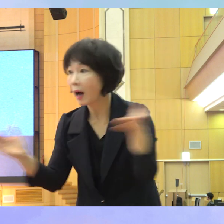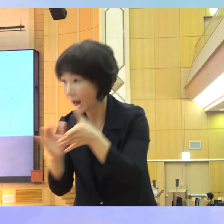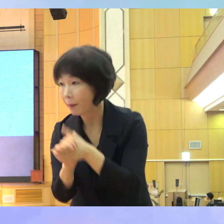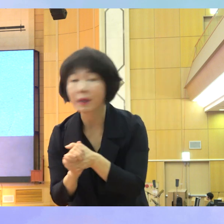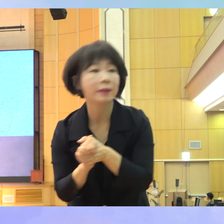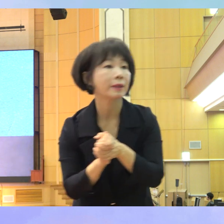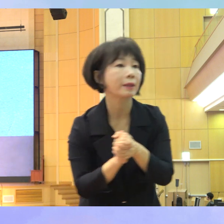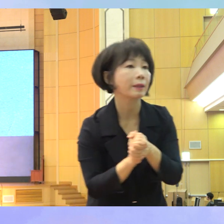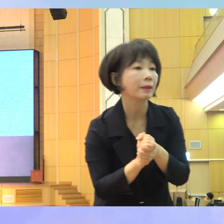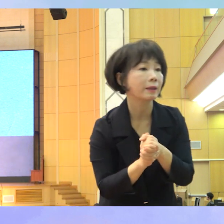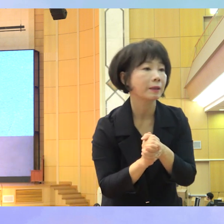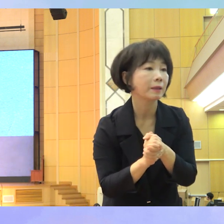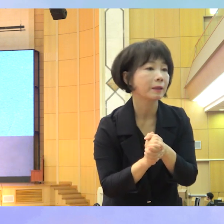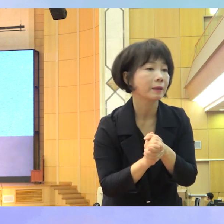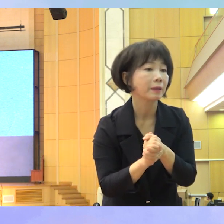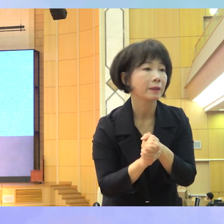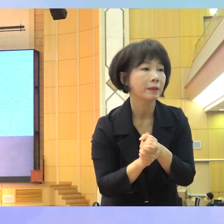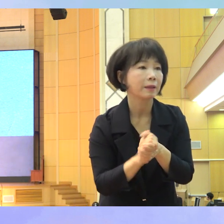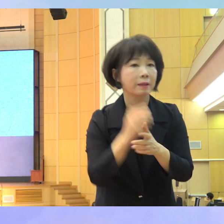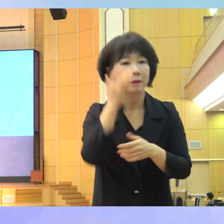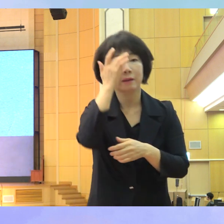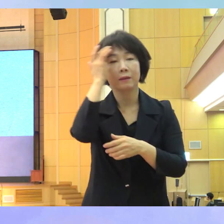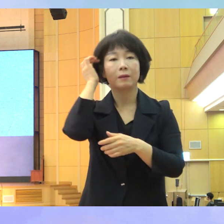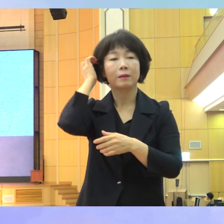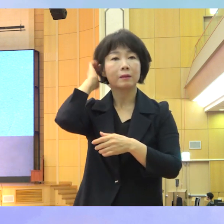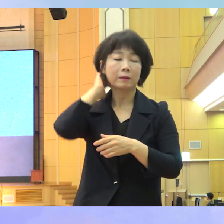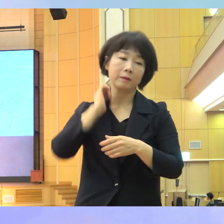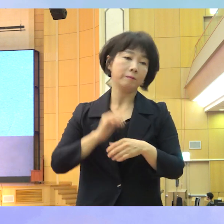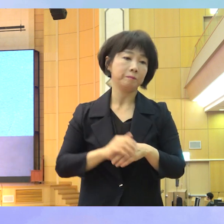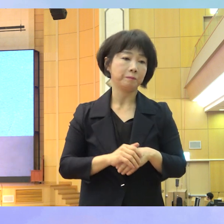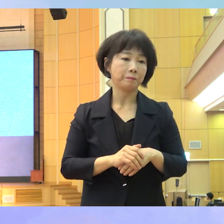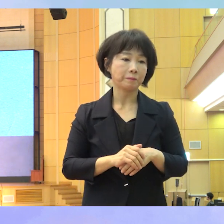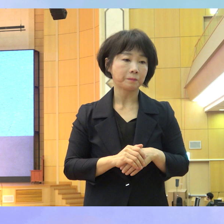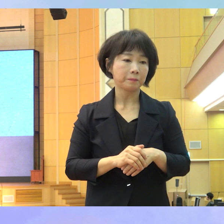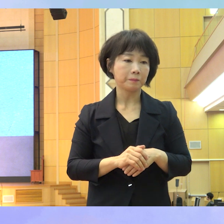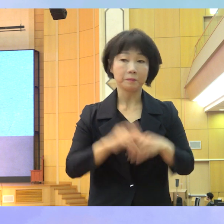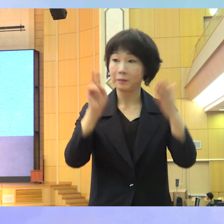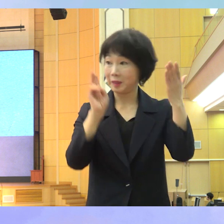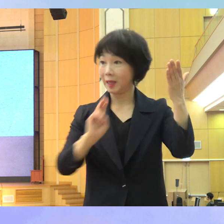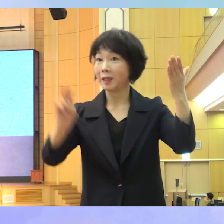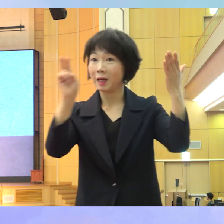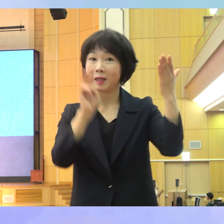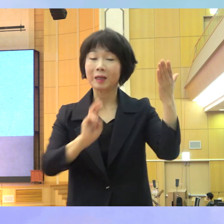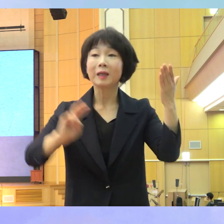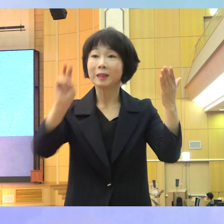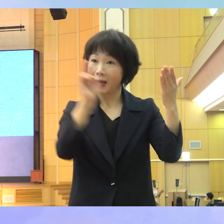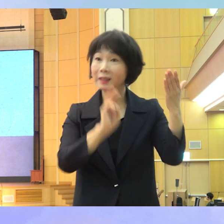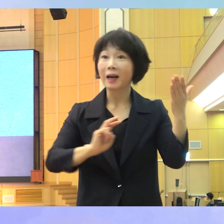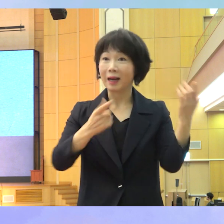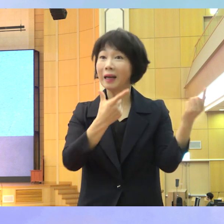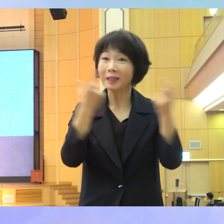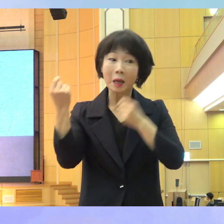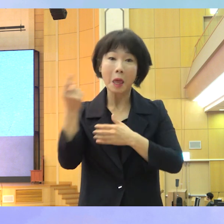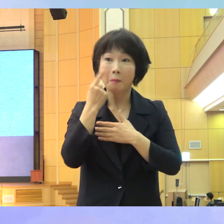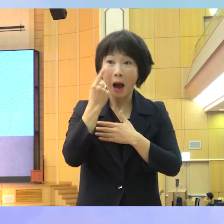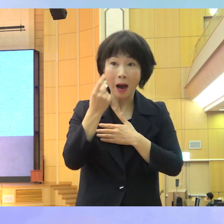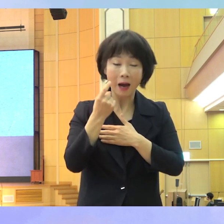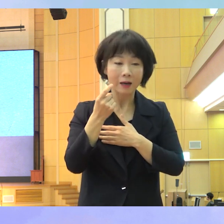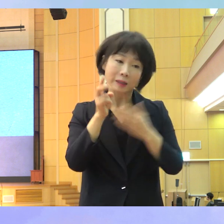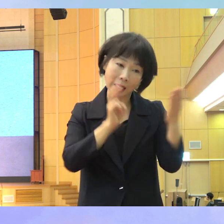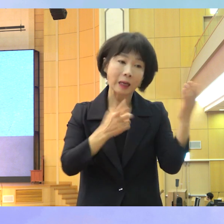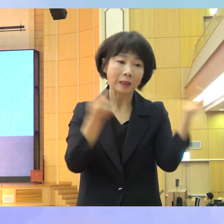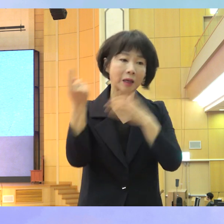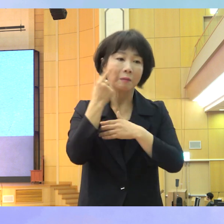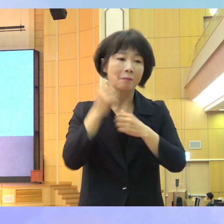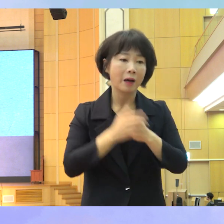신앙생활이거든요. 찬송가 434장에 찬양을 우리 같이 한번 불러볼까요? 이거 지금 방금 전에